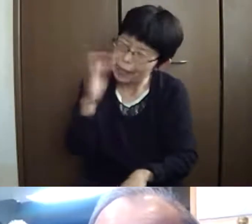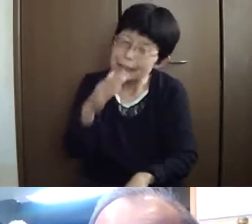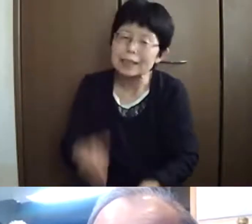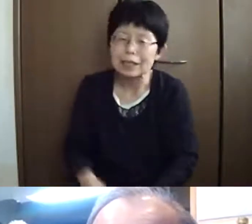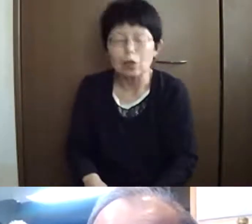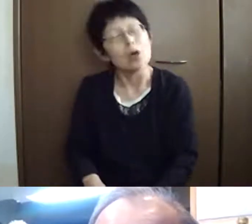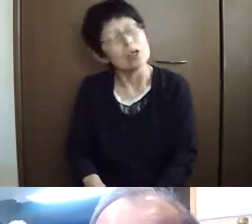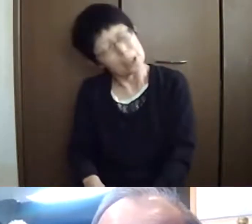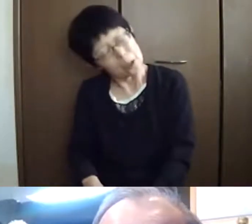よ。